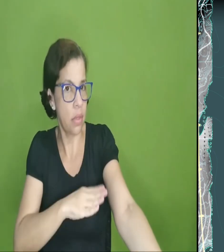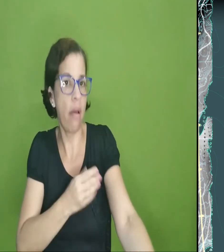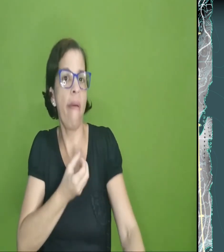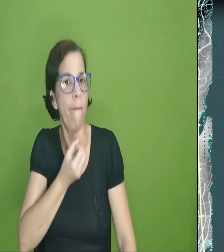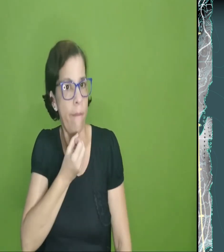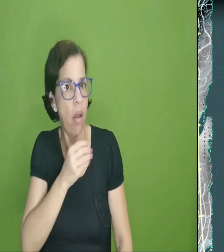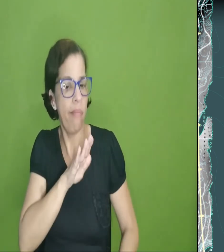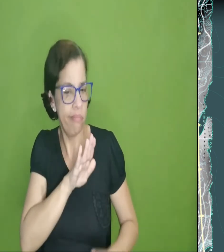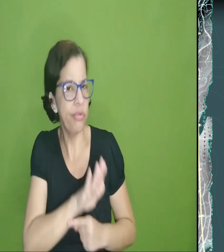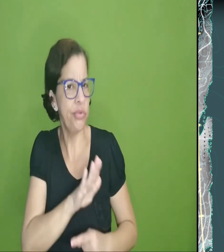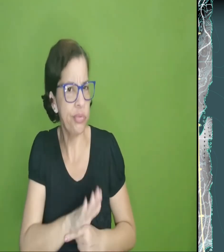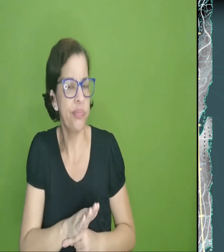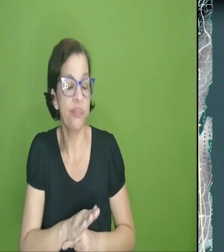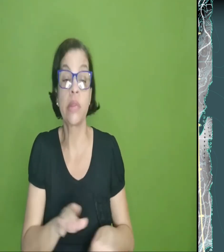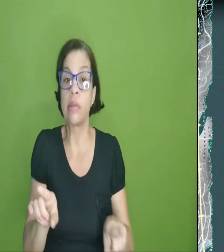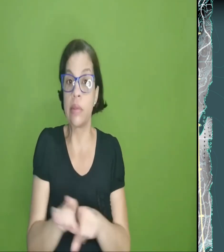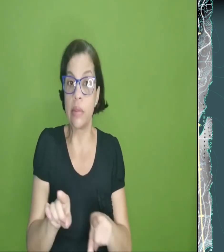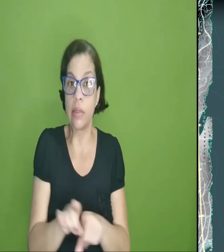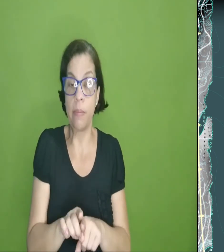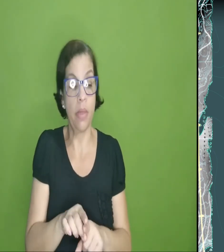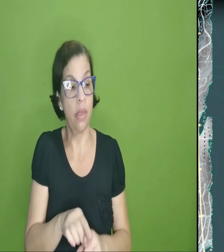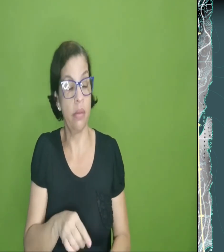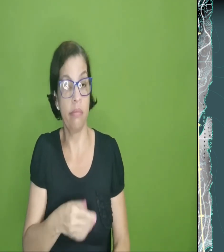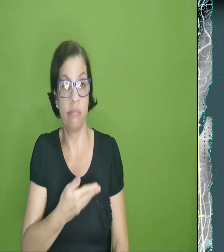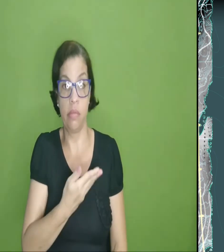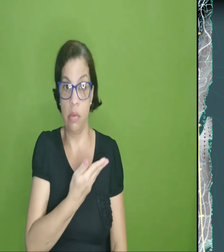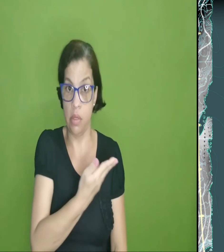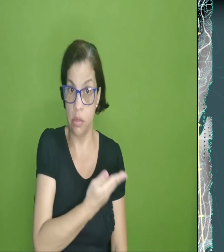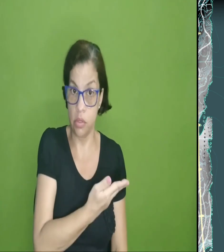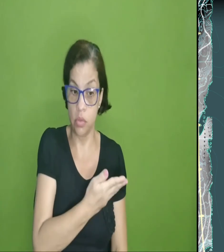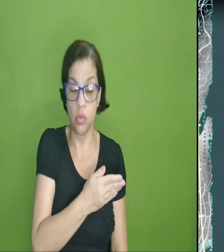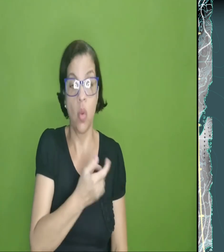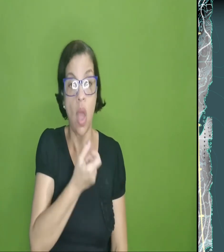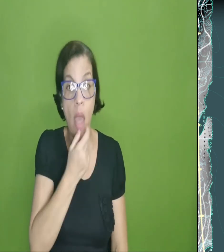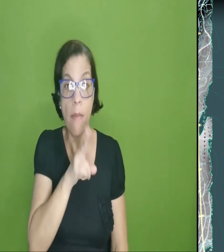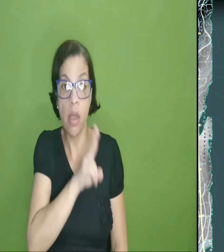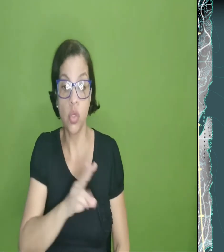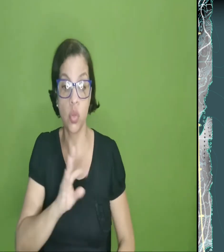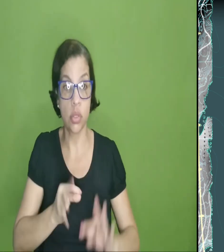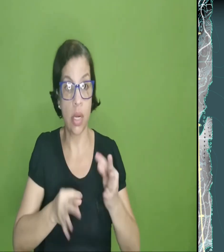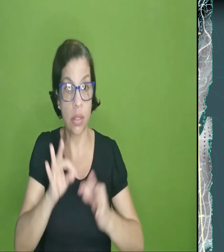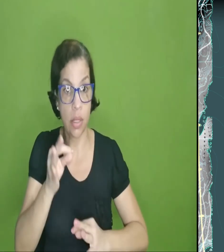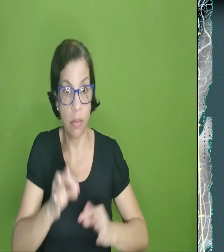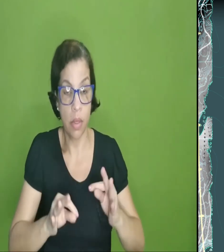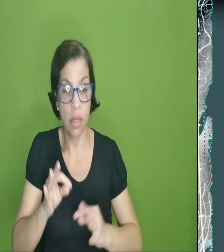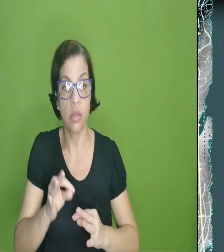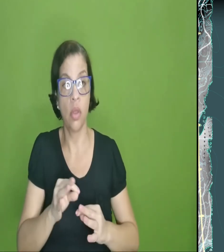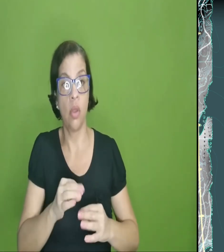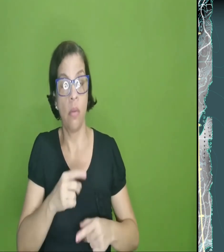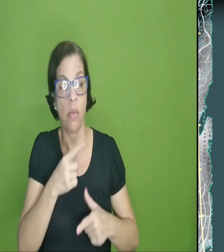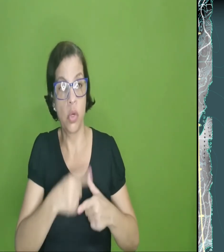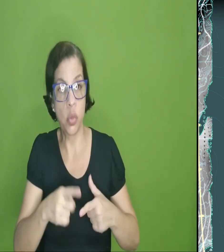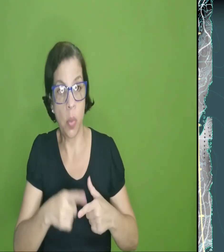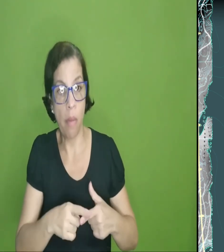é? Além disso, essas drogas são muito úteis para o tratamento das síndromes coronarianas agudas,